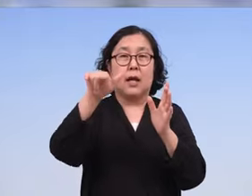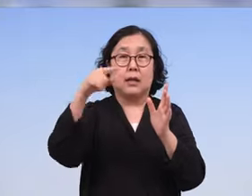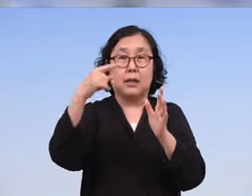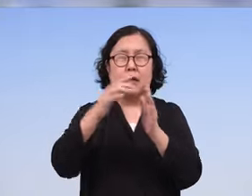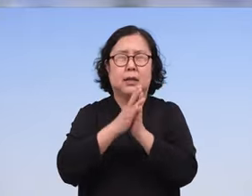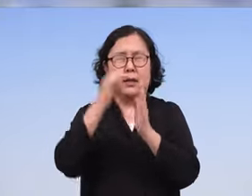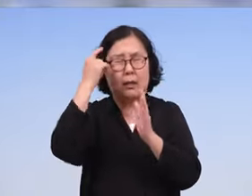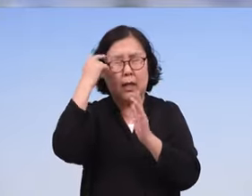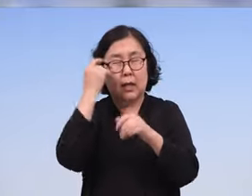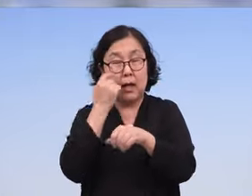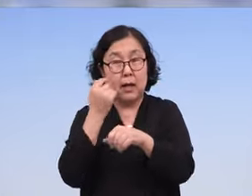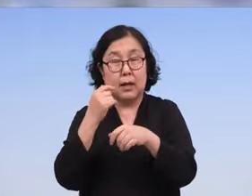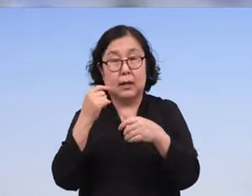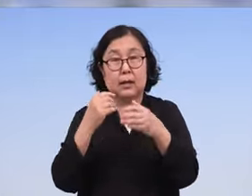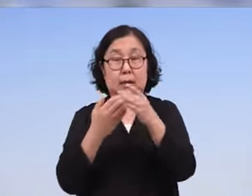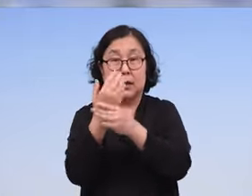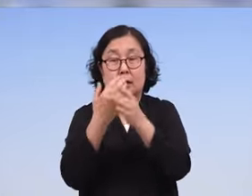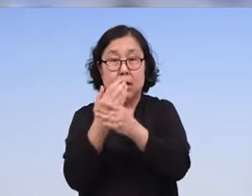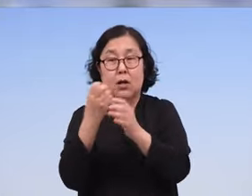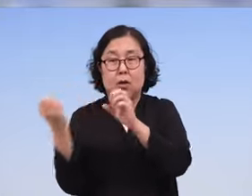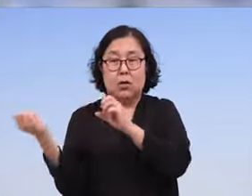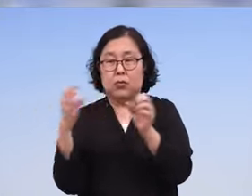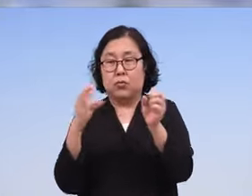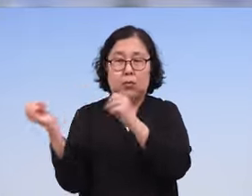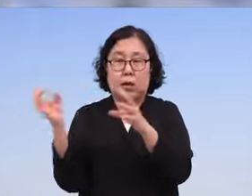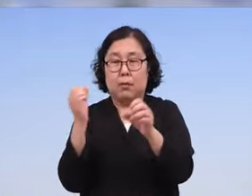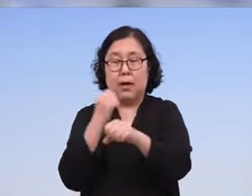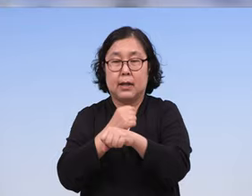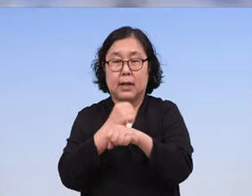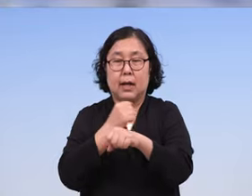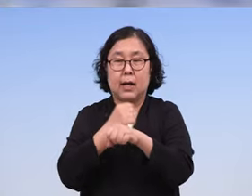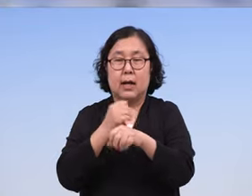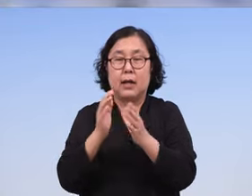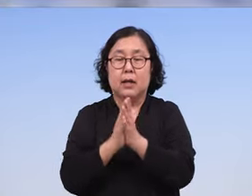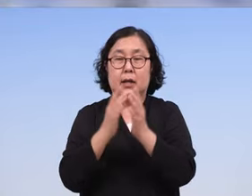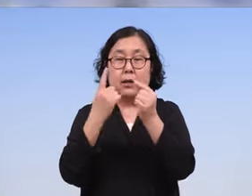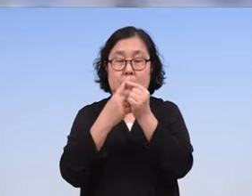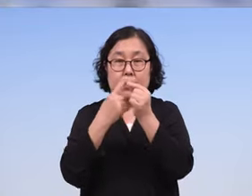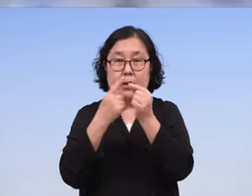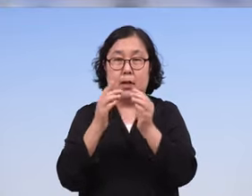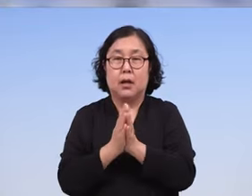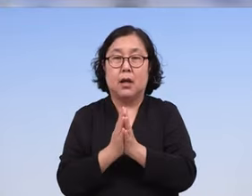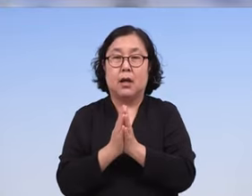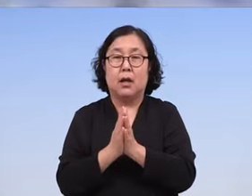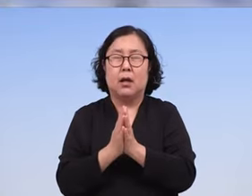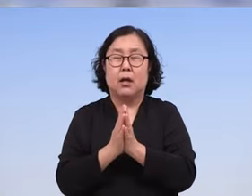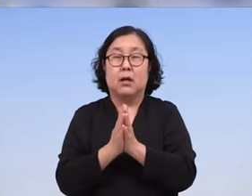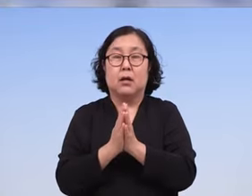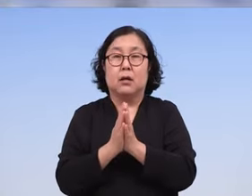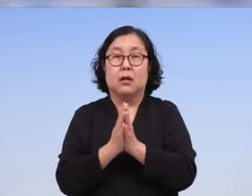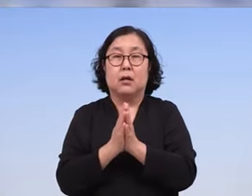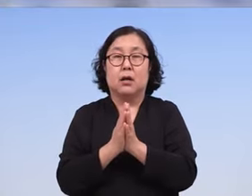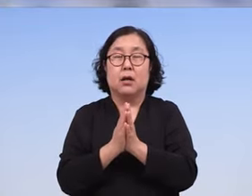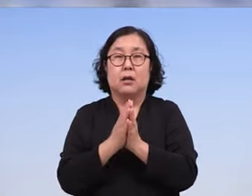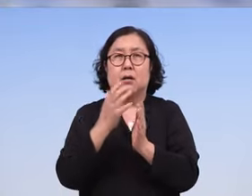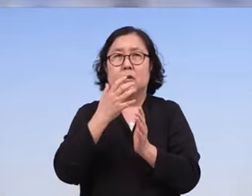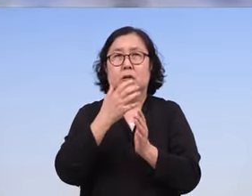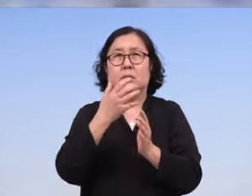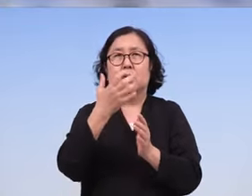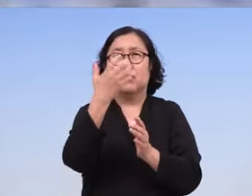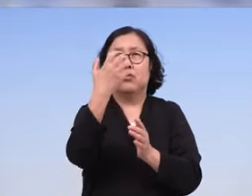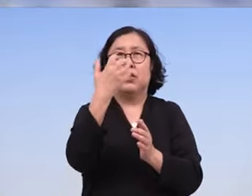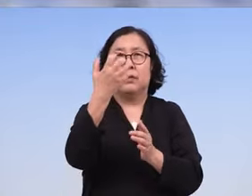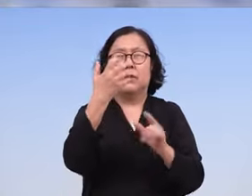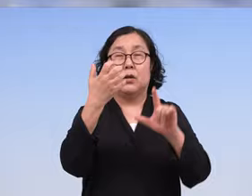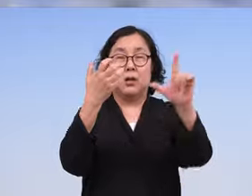모르겠는데 개그맨 두 사람이 나와가지고요 뭐 이렇게 주거니 받거니 하다가 첫 번째 멘트가 이거예요. 아마 그